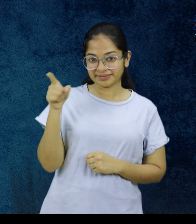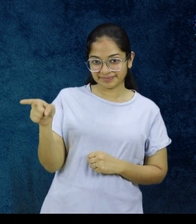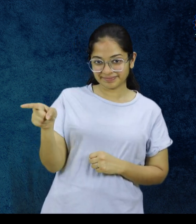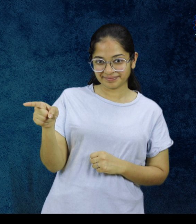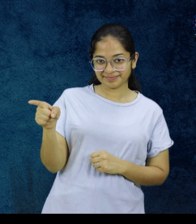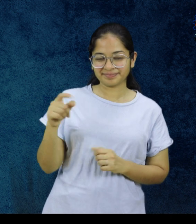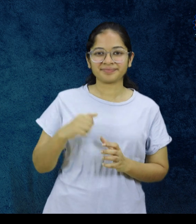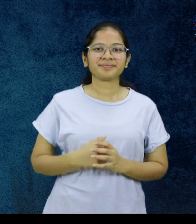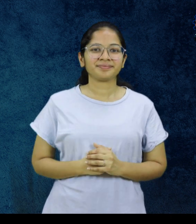वह लड़की